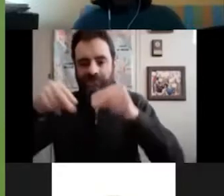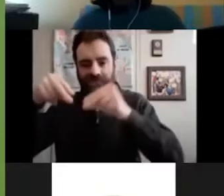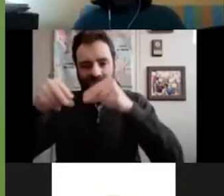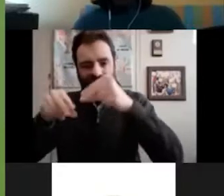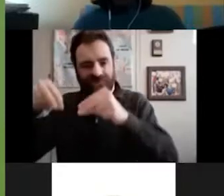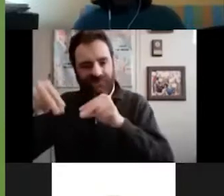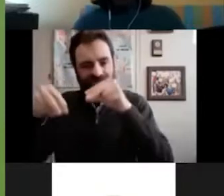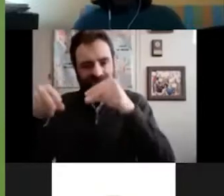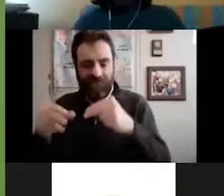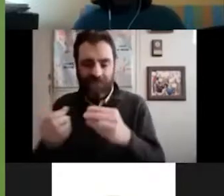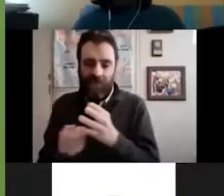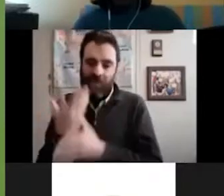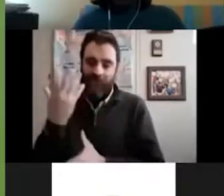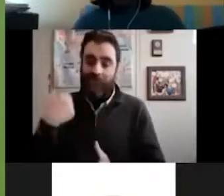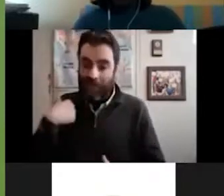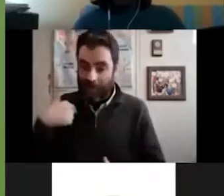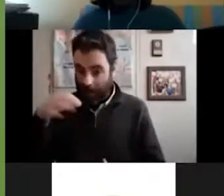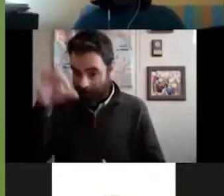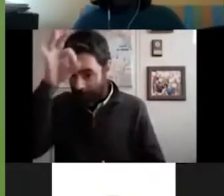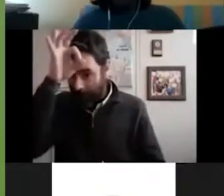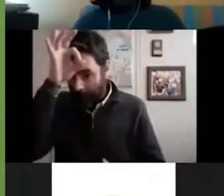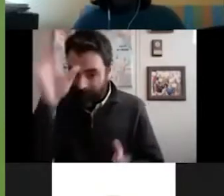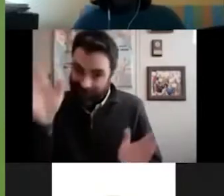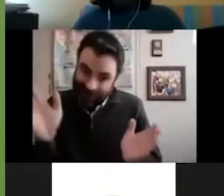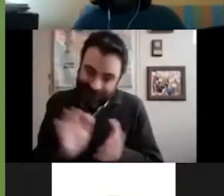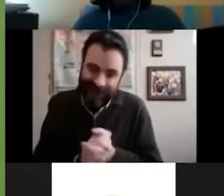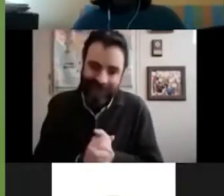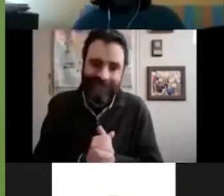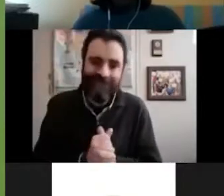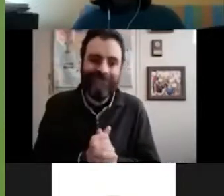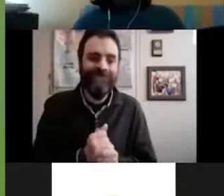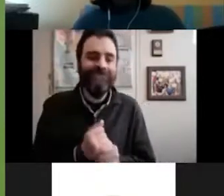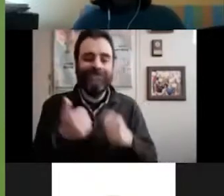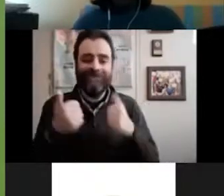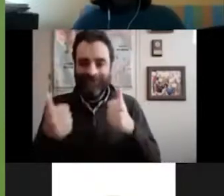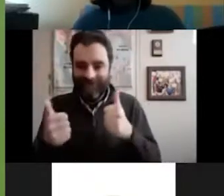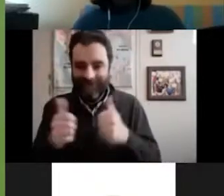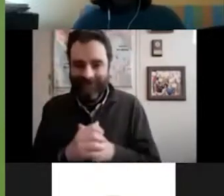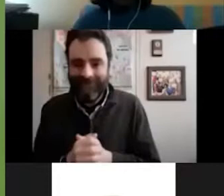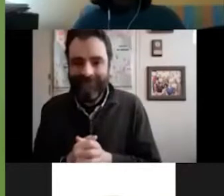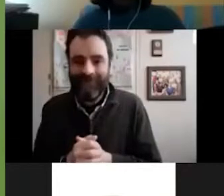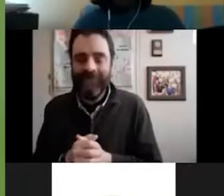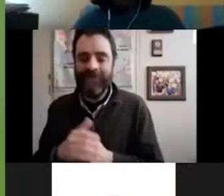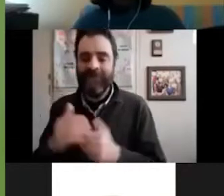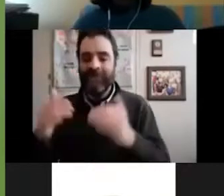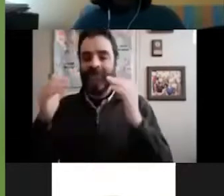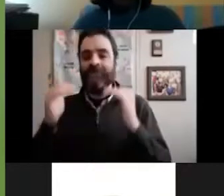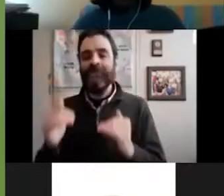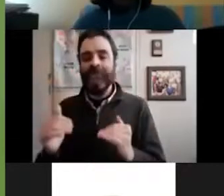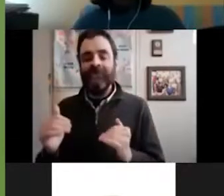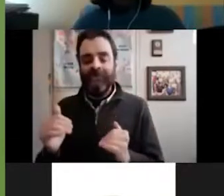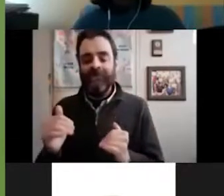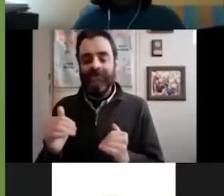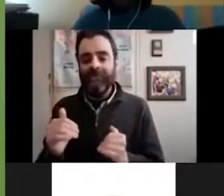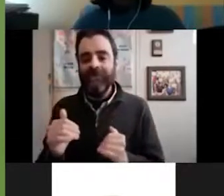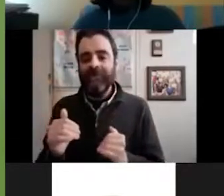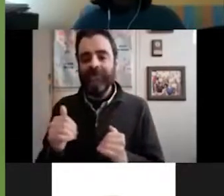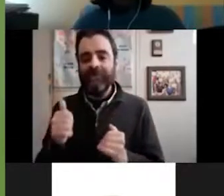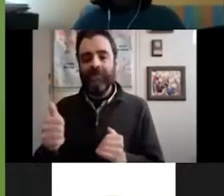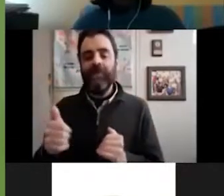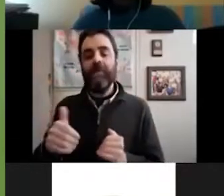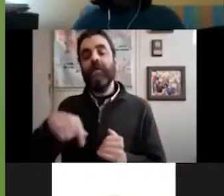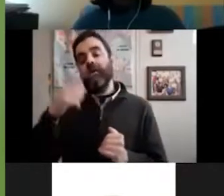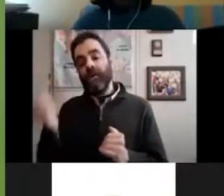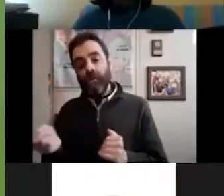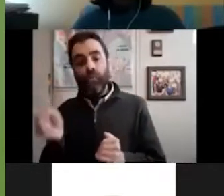Arduino, que tiene que ver con, bueno, es una nueva temática de la que yo no conozco mucho, dice que tiene que ver con colocaciones,